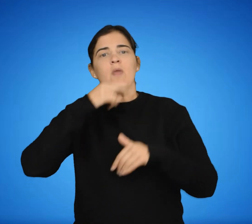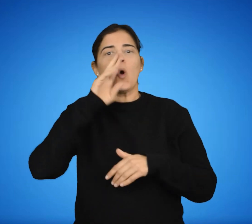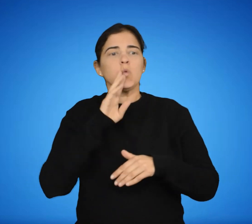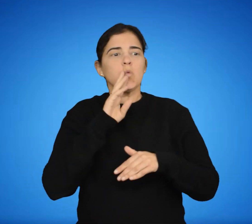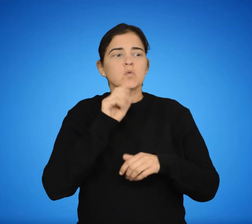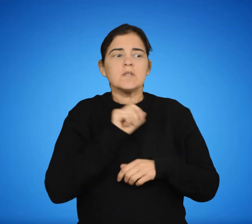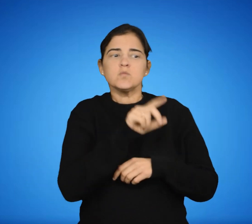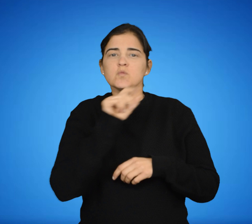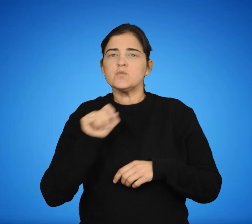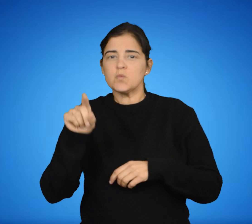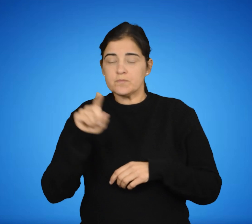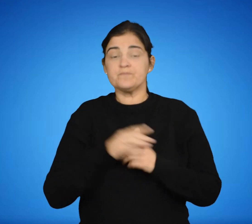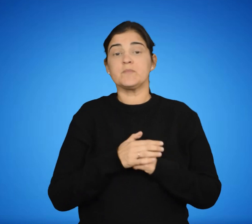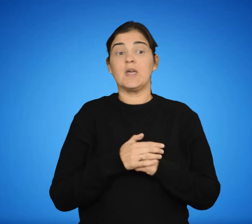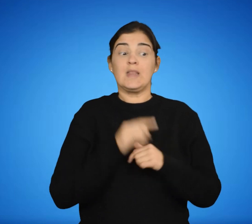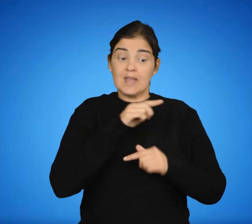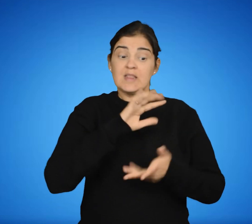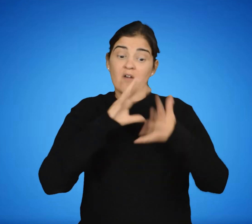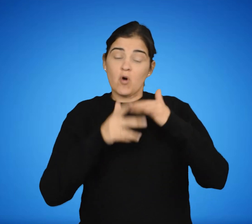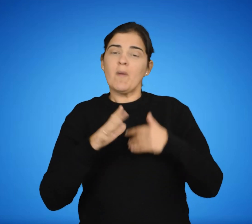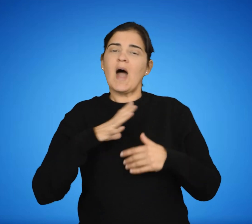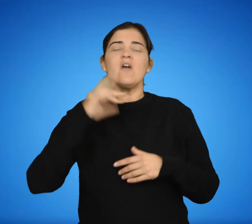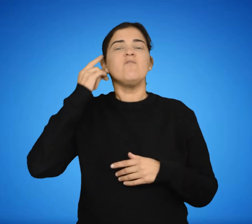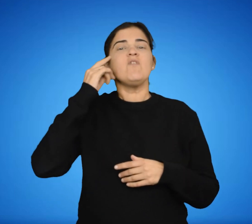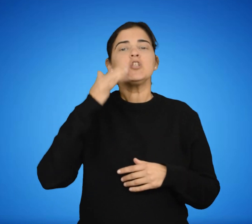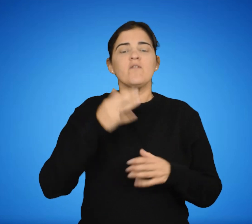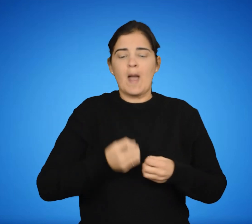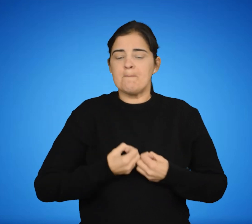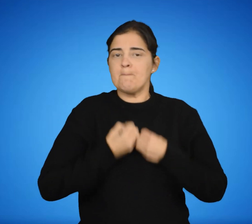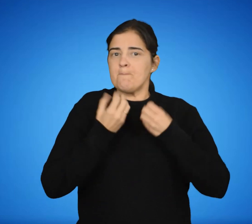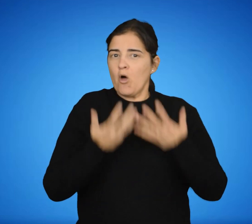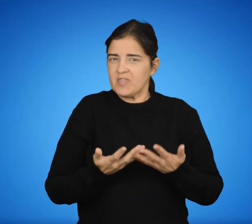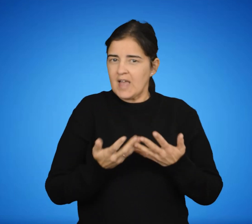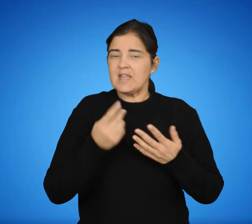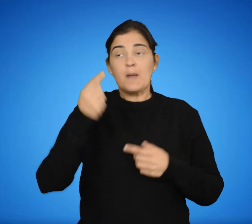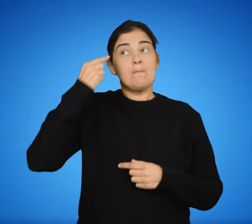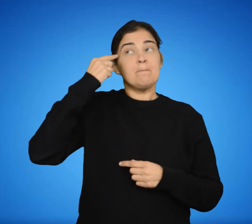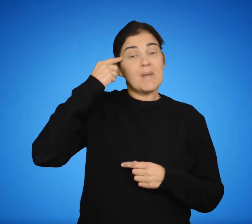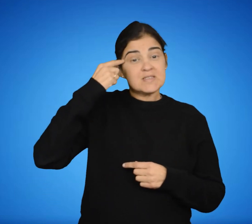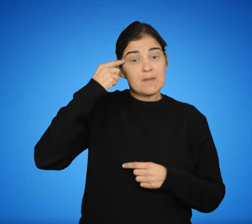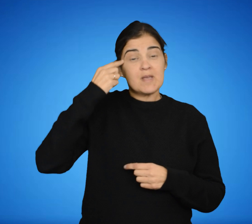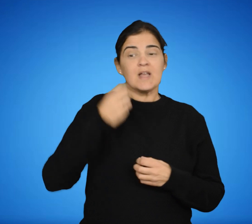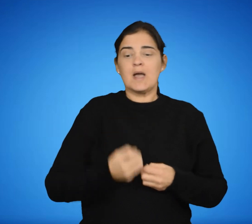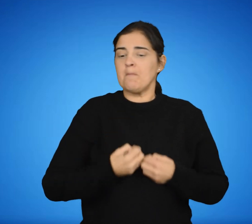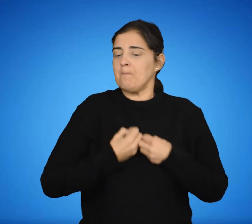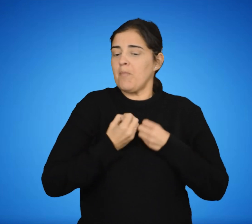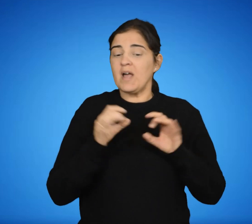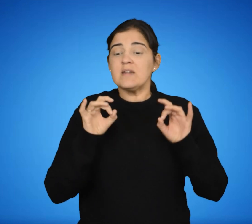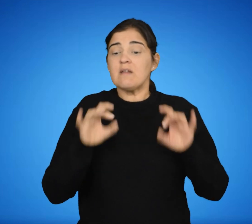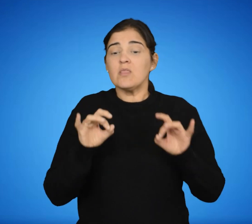comportamientos. De esta manera aparece la filosofía espontánea, es pensamiento que aparece espontáneamente en nuestra